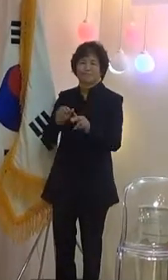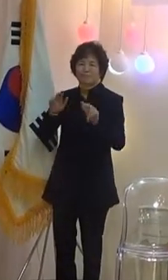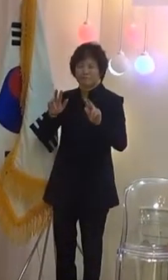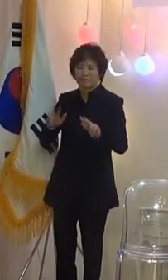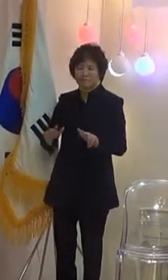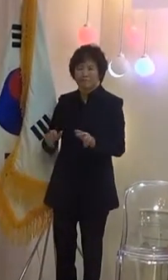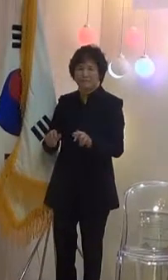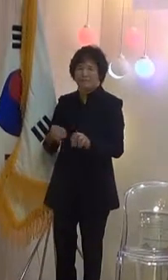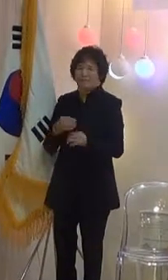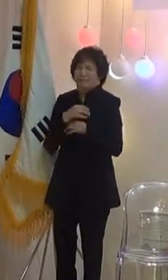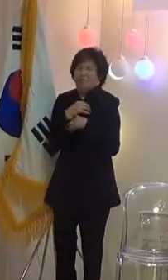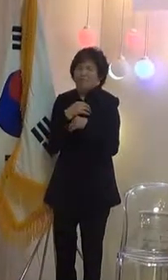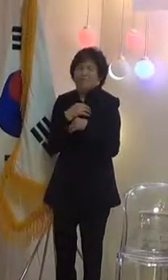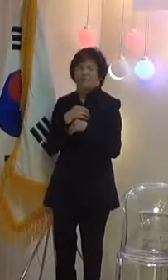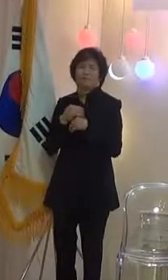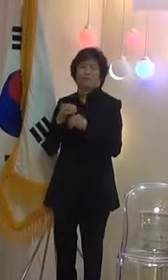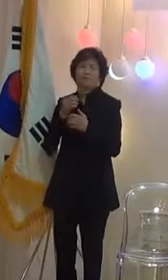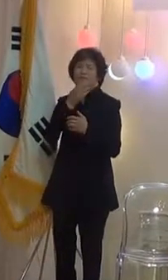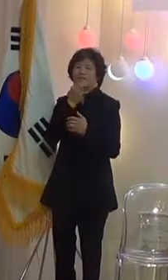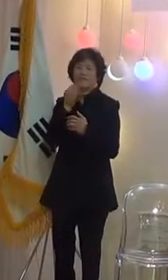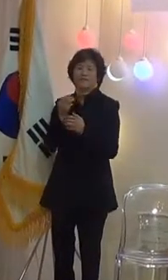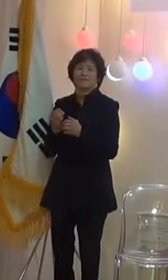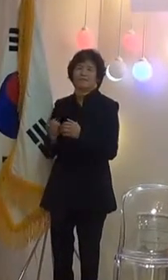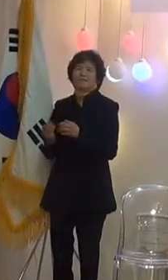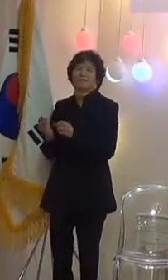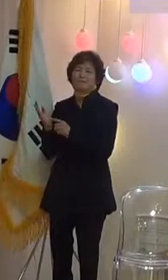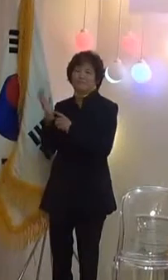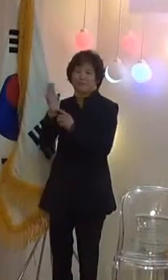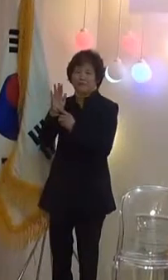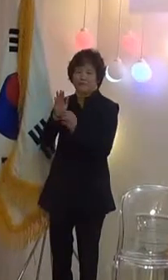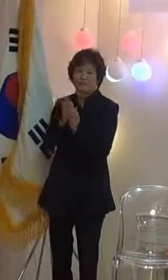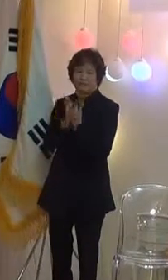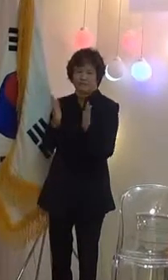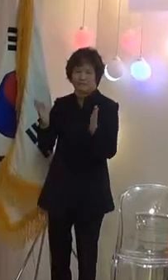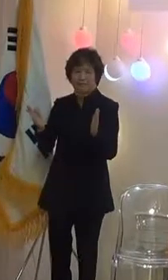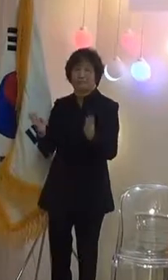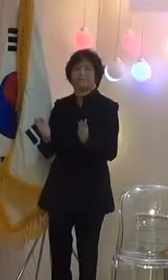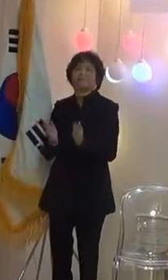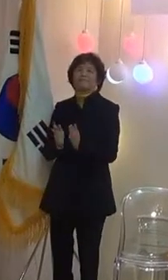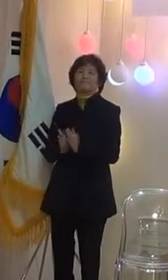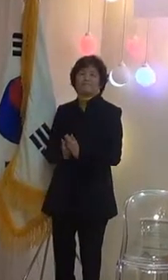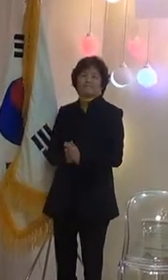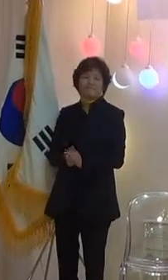현실은 두려움의 색채를 들여오기 시작하지만